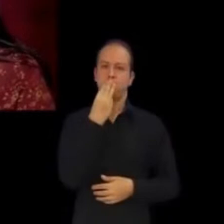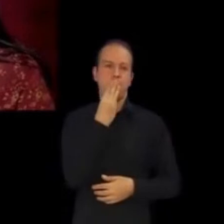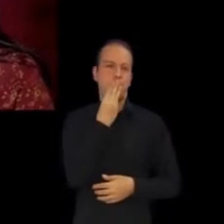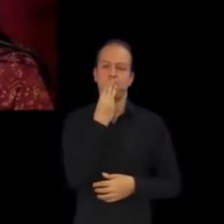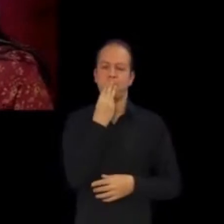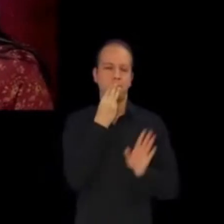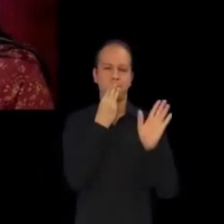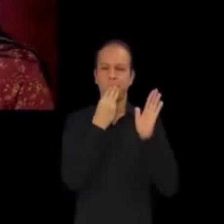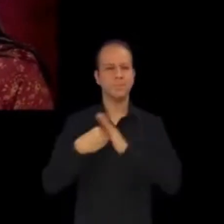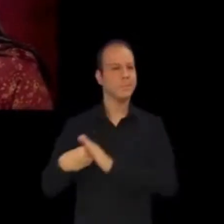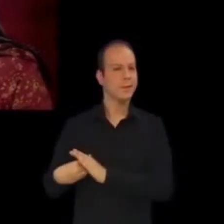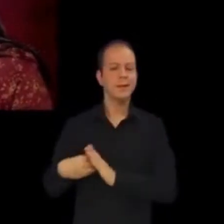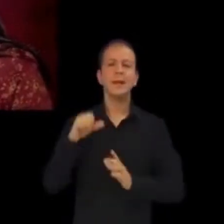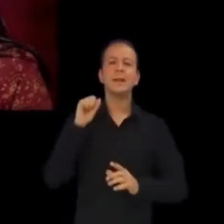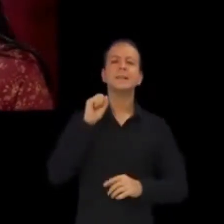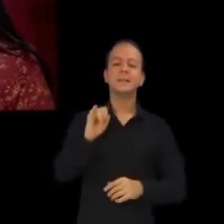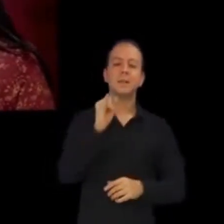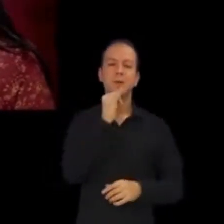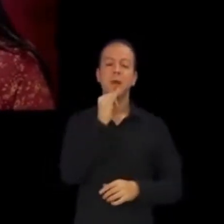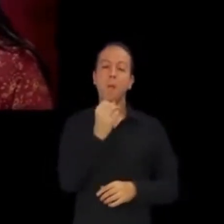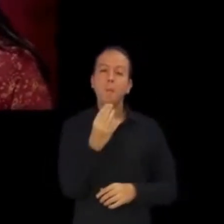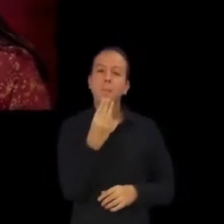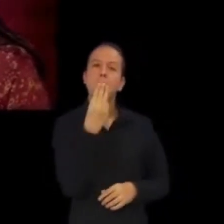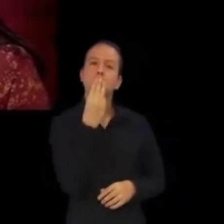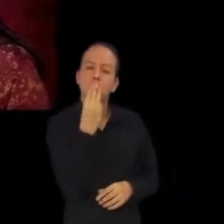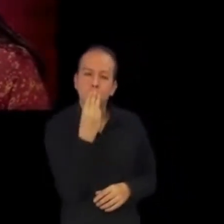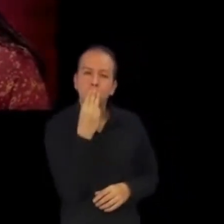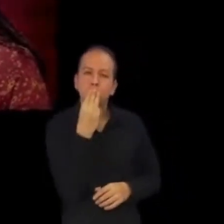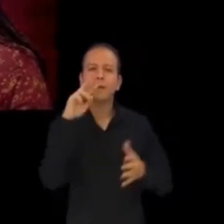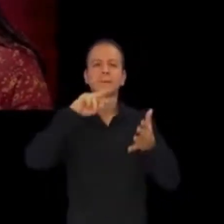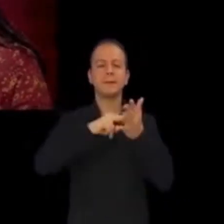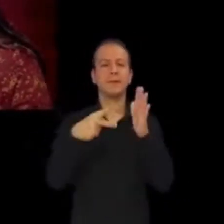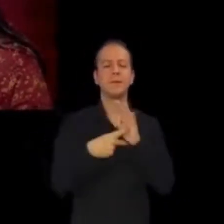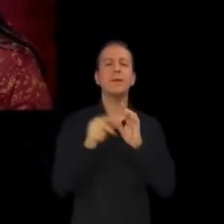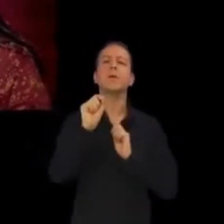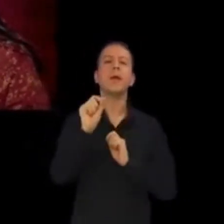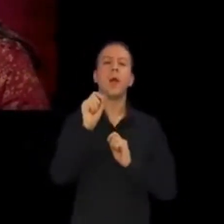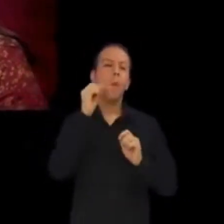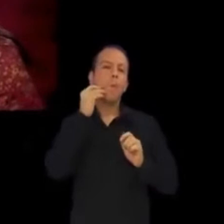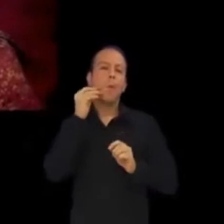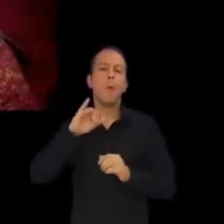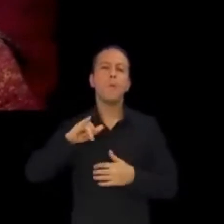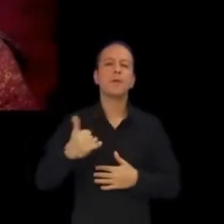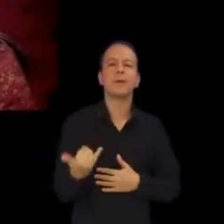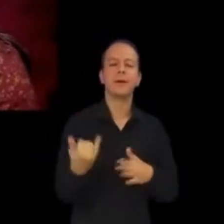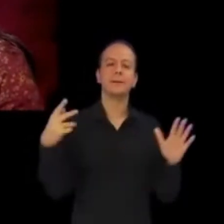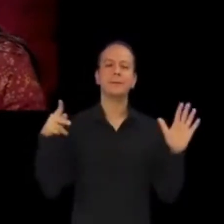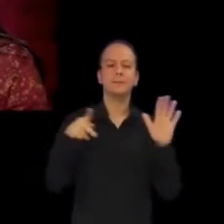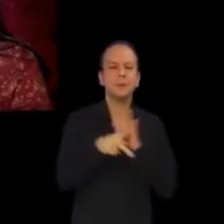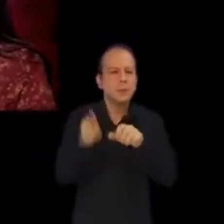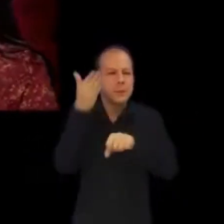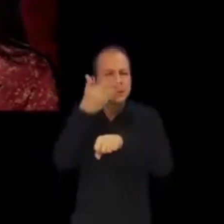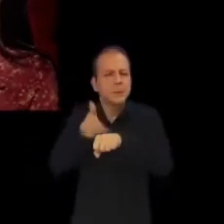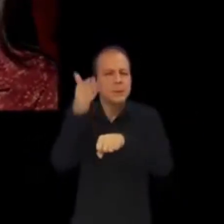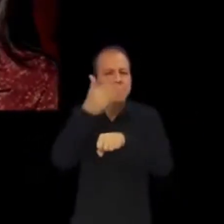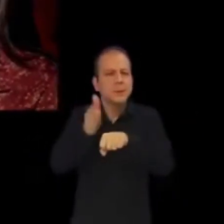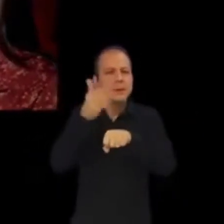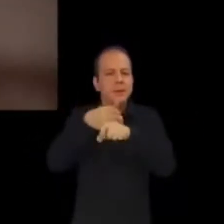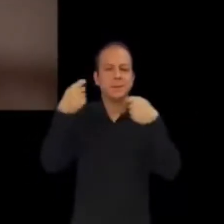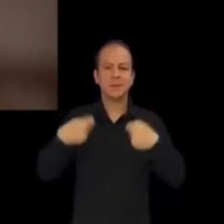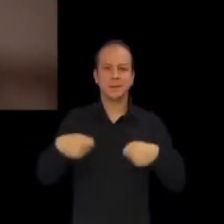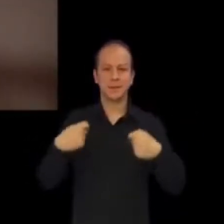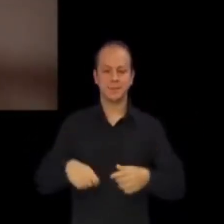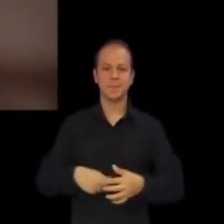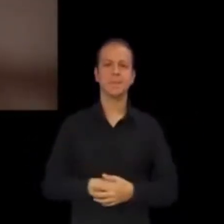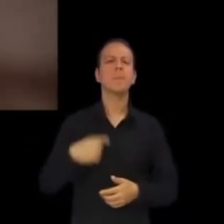é mudo. Morgana. Pelo fato dele ser mudo, é porque ele não teve oportunidade. Não teve